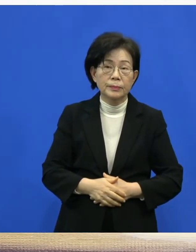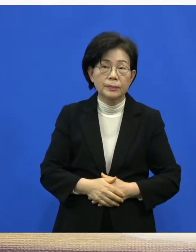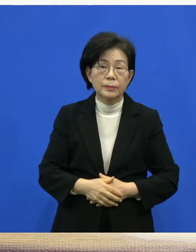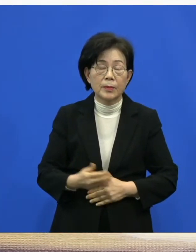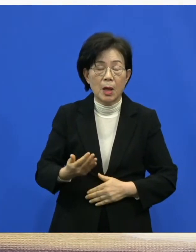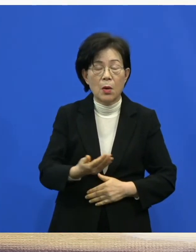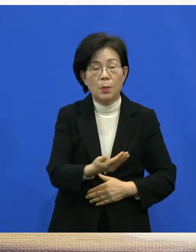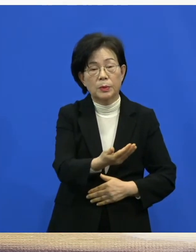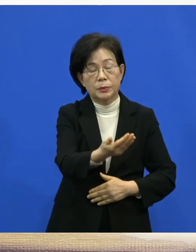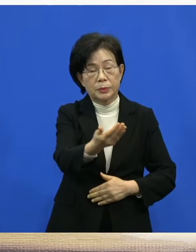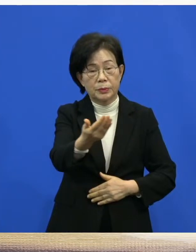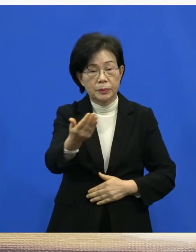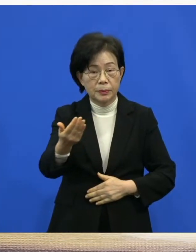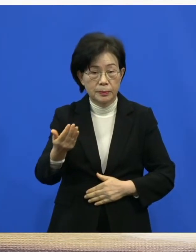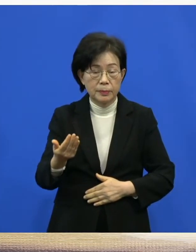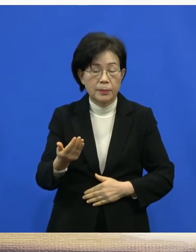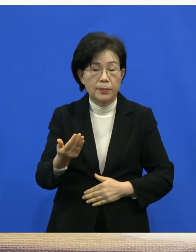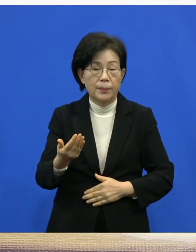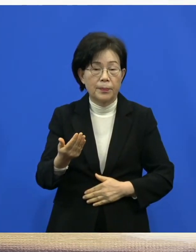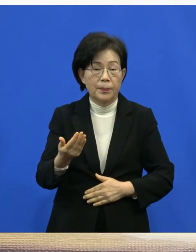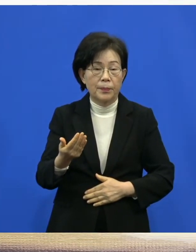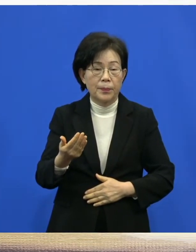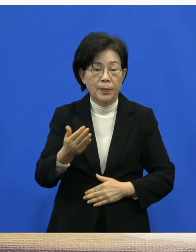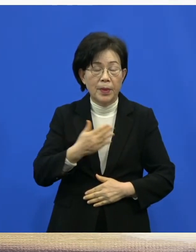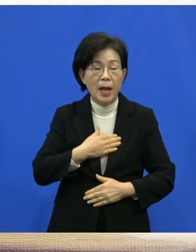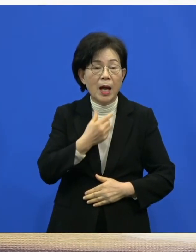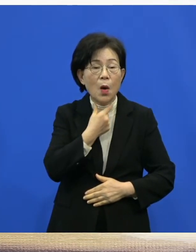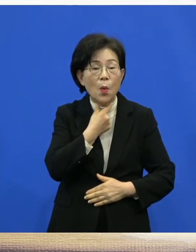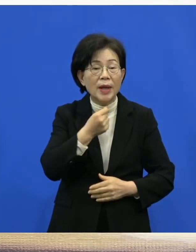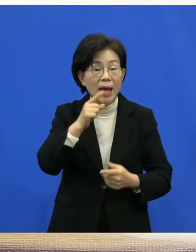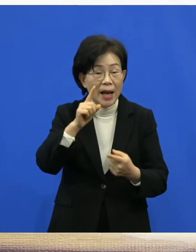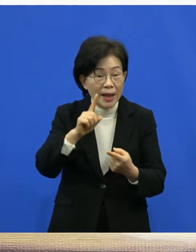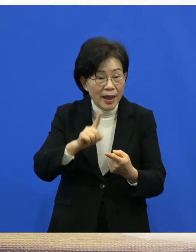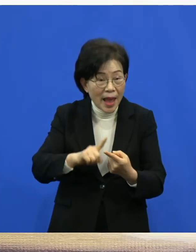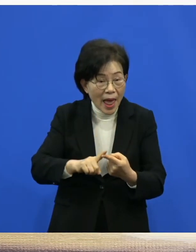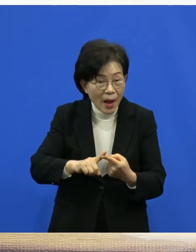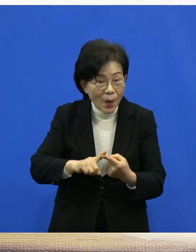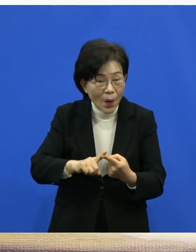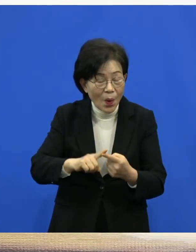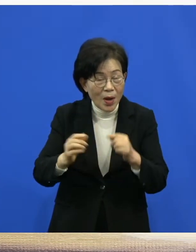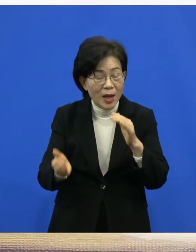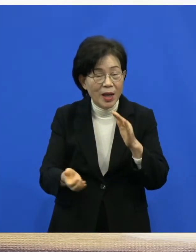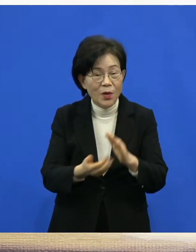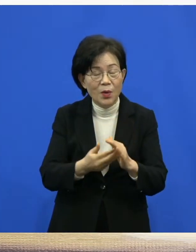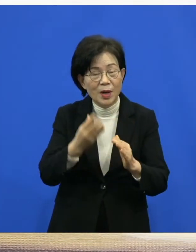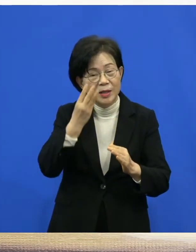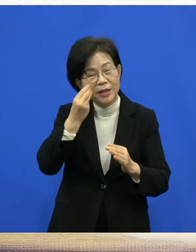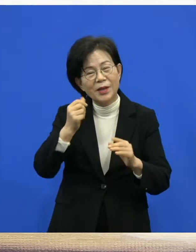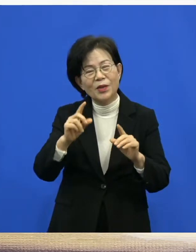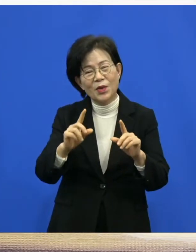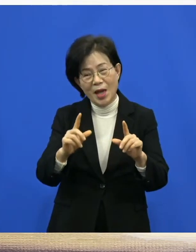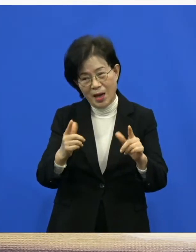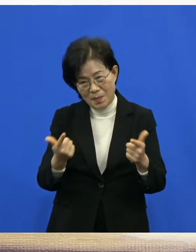사랑하는 성도 여러분, 내가 원하는 대로 돌아가는 게 형통이 아닙니다.